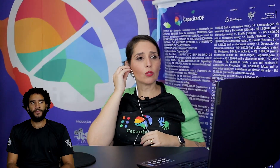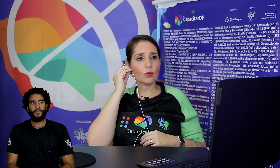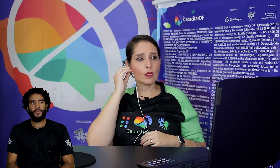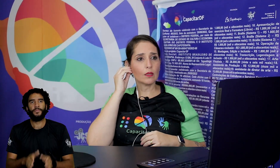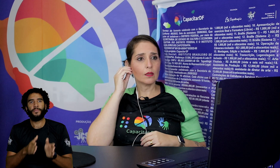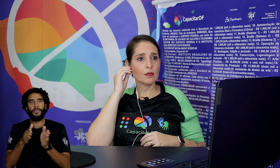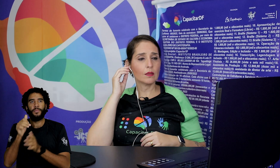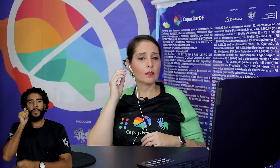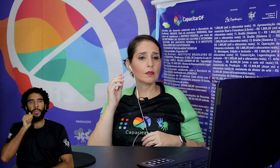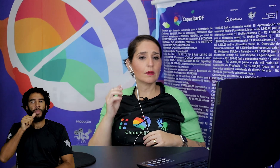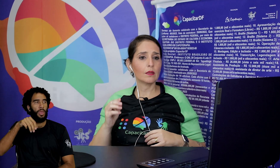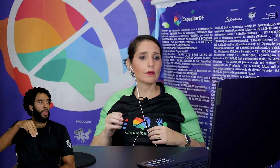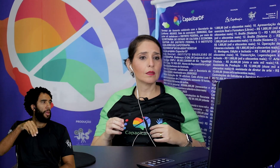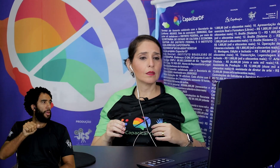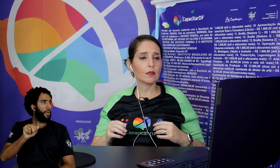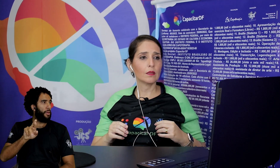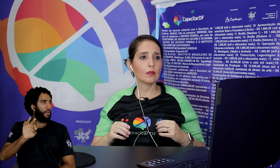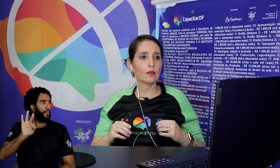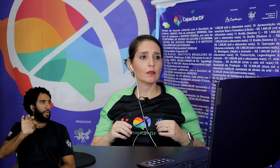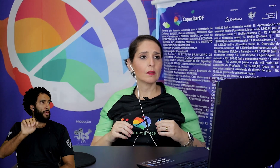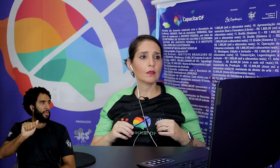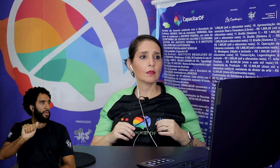Marta Souza.